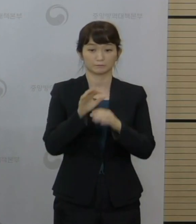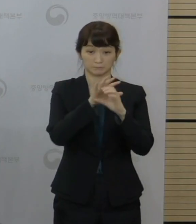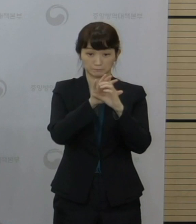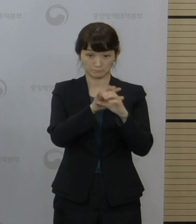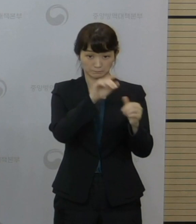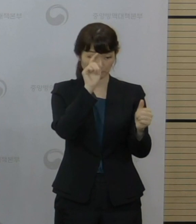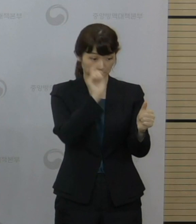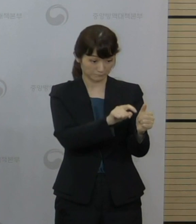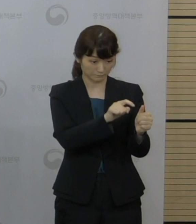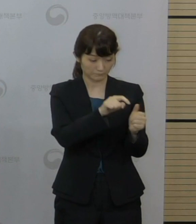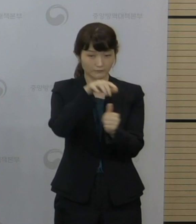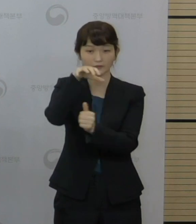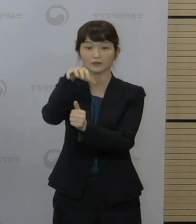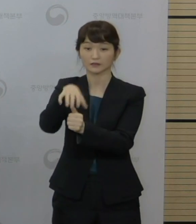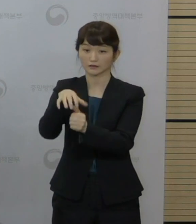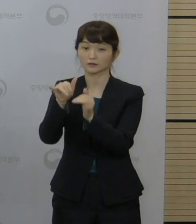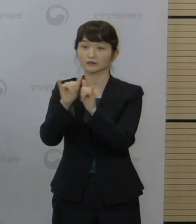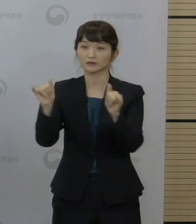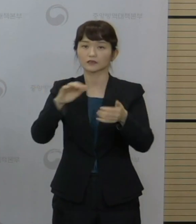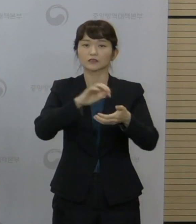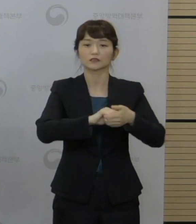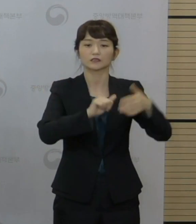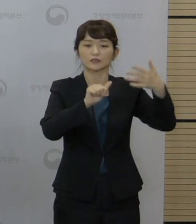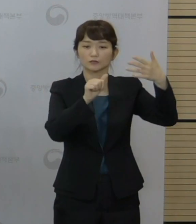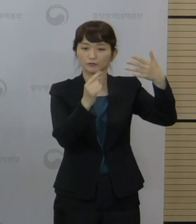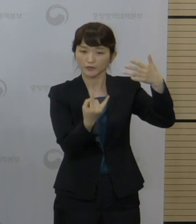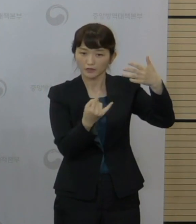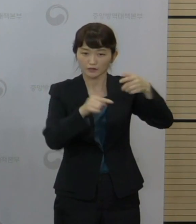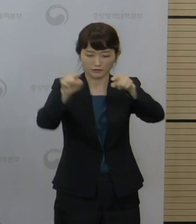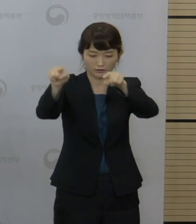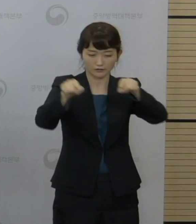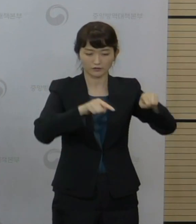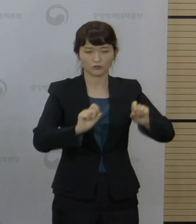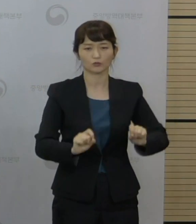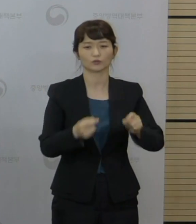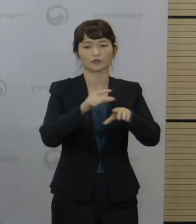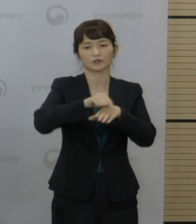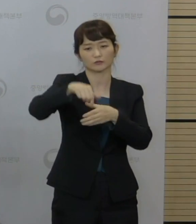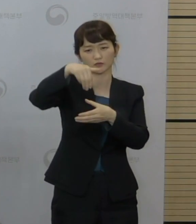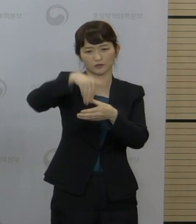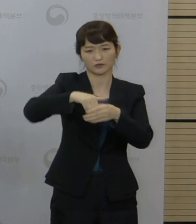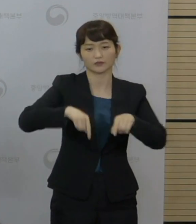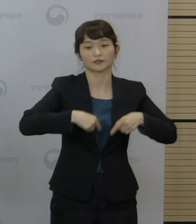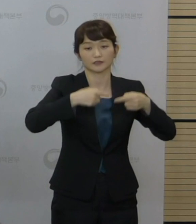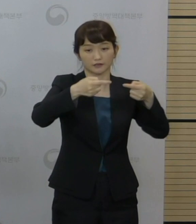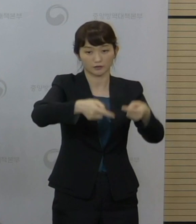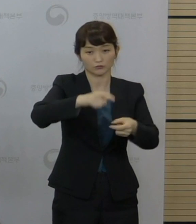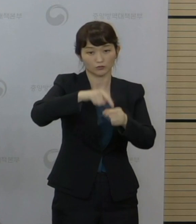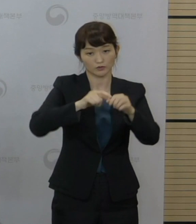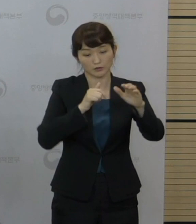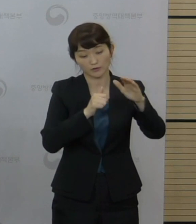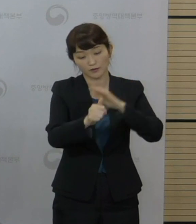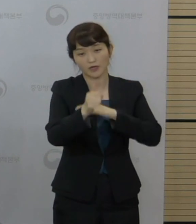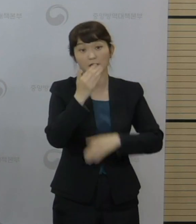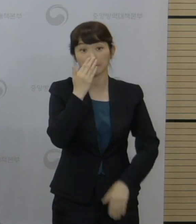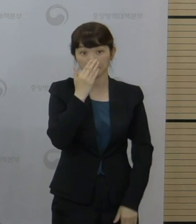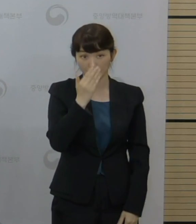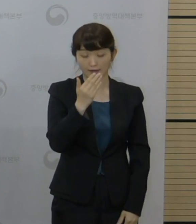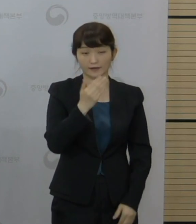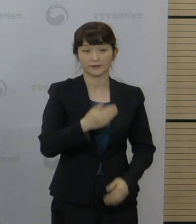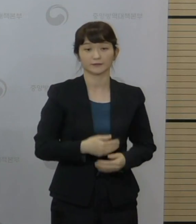코로나19 확진자와 격리자도 제8회 전국 동시 지방선거에 참여를 위해서 외출을 하실 수